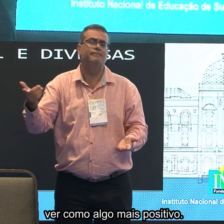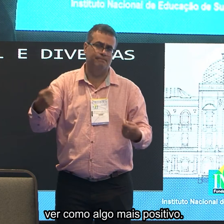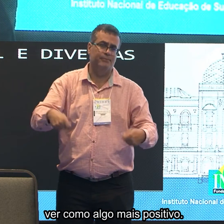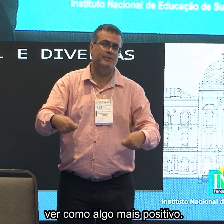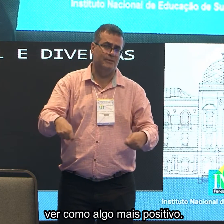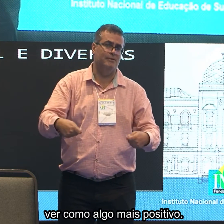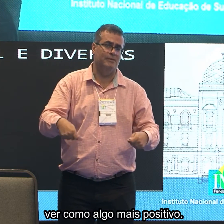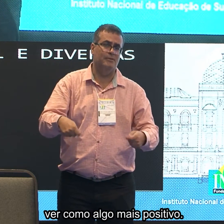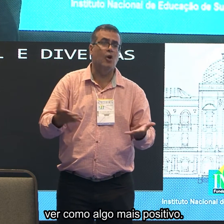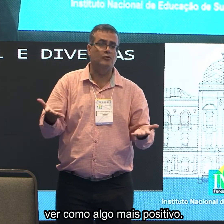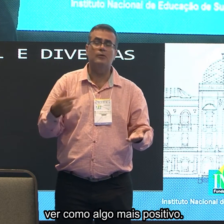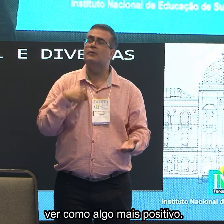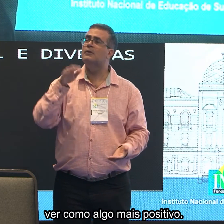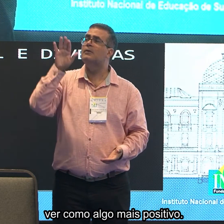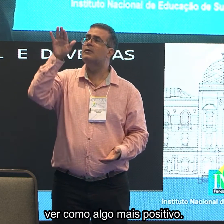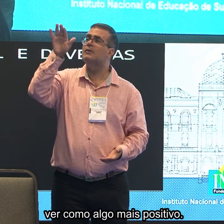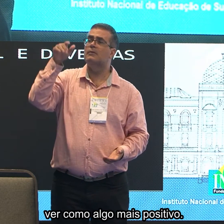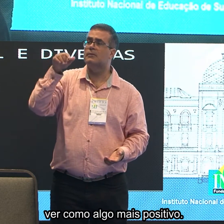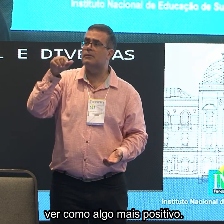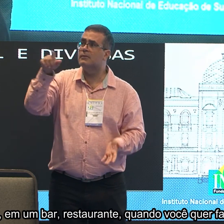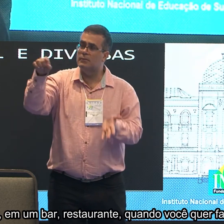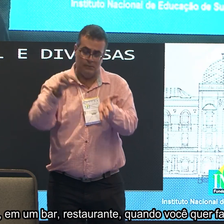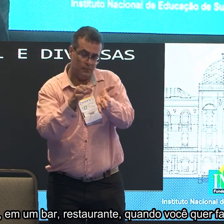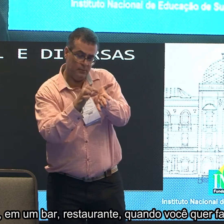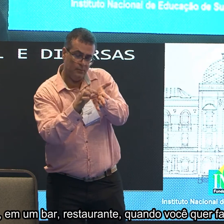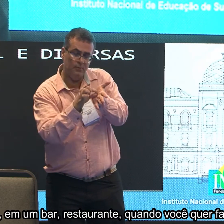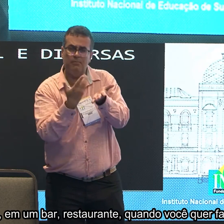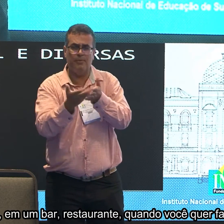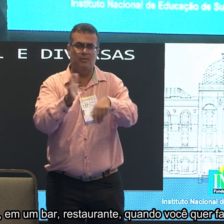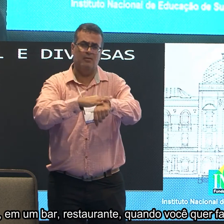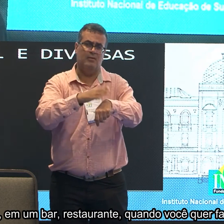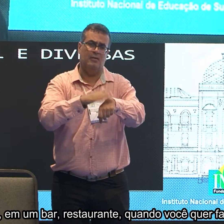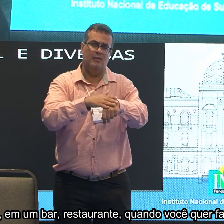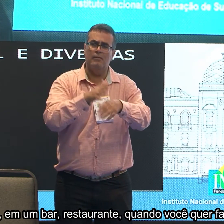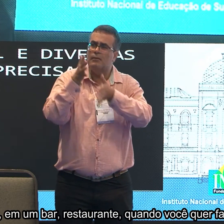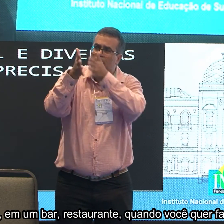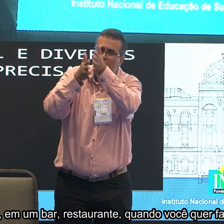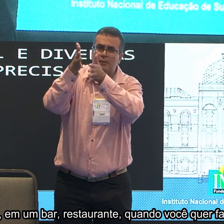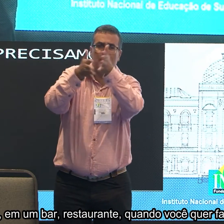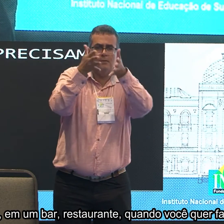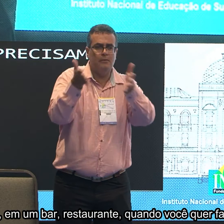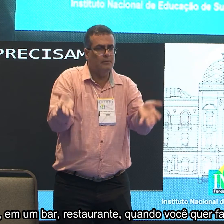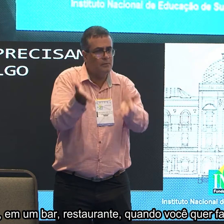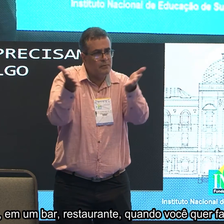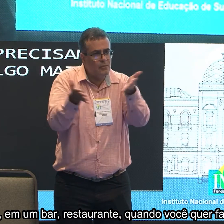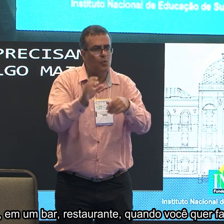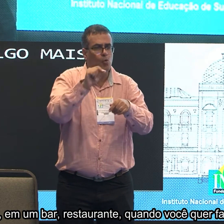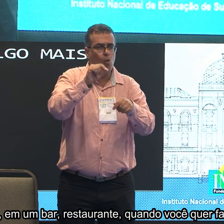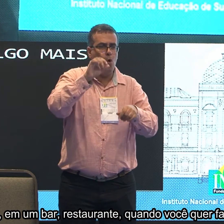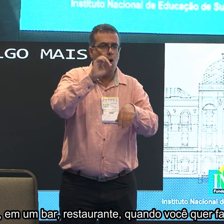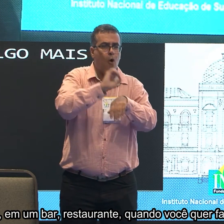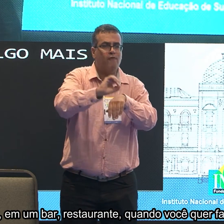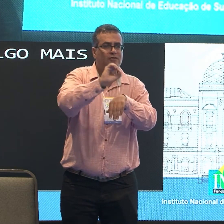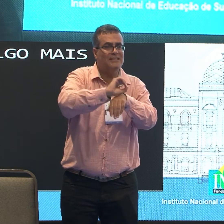ver como algo mais positivo. Por exemplo, em um bar, em um restaurante, quando você quer fazer um pedido,